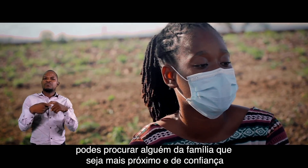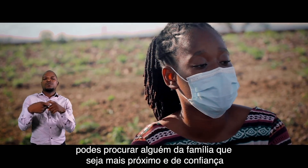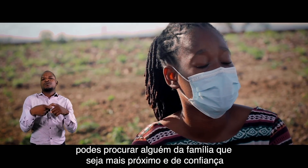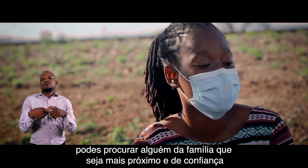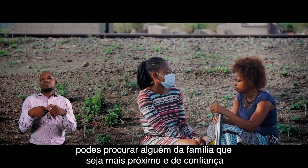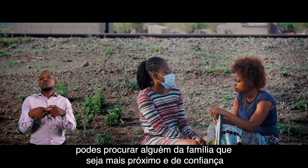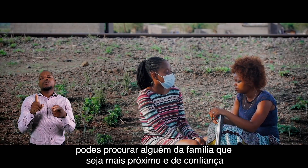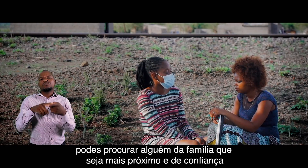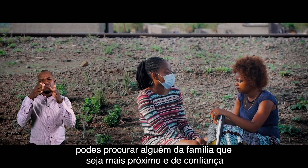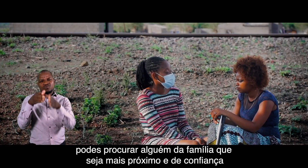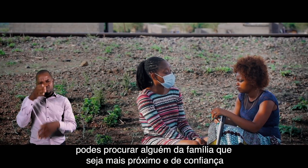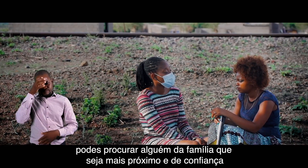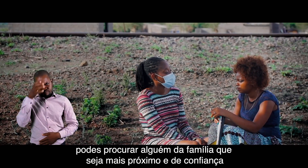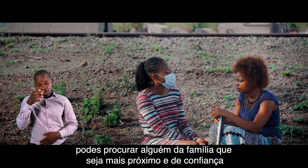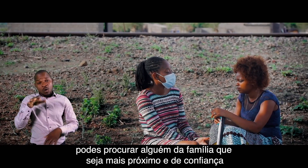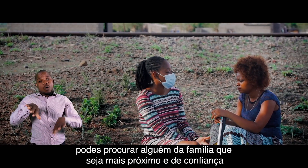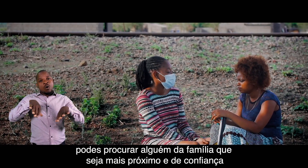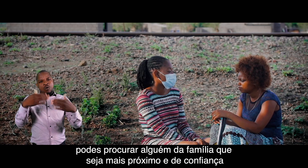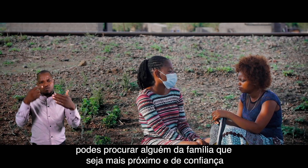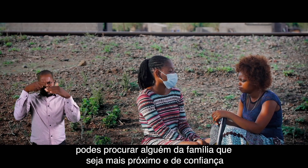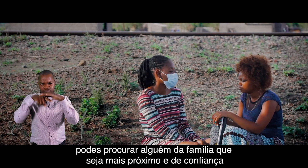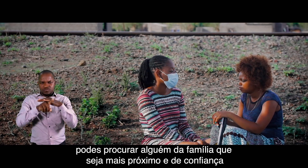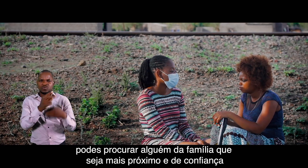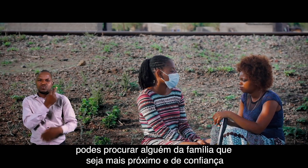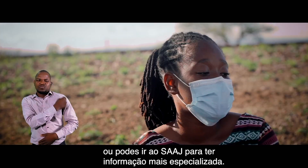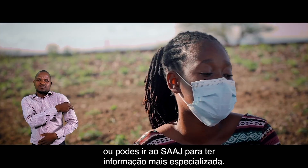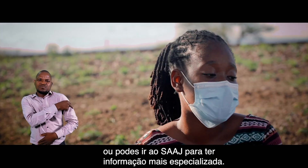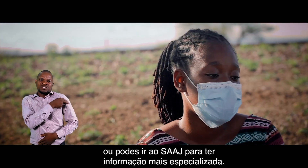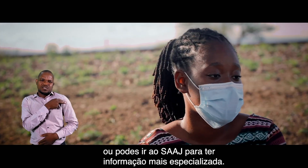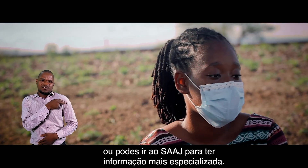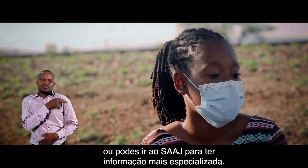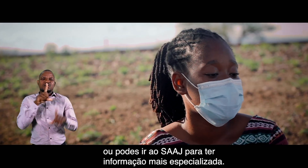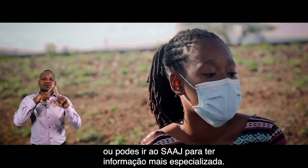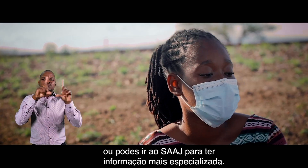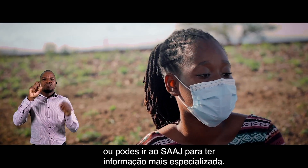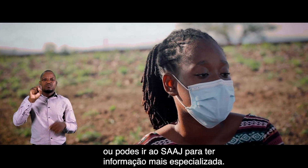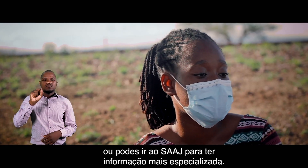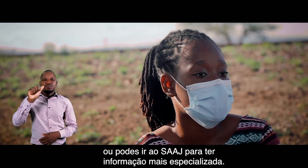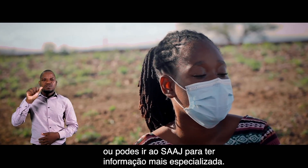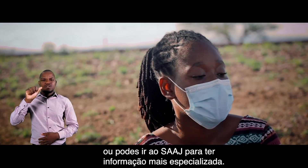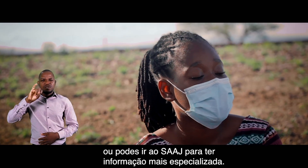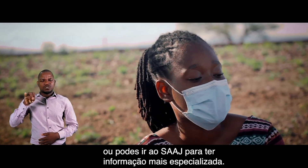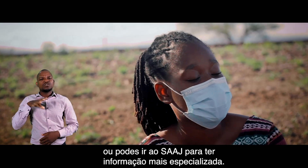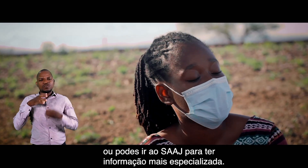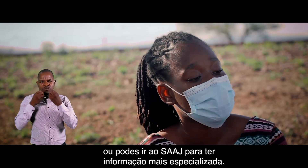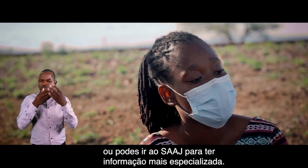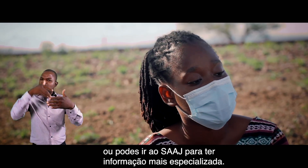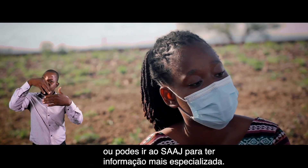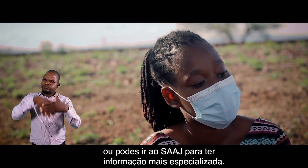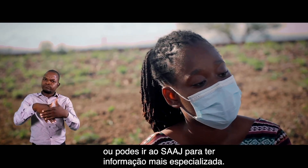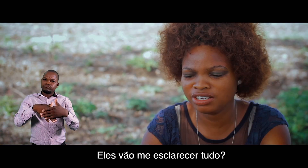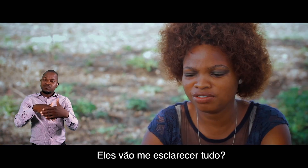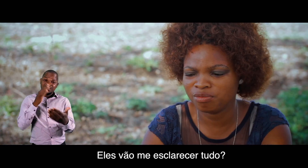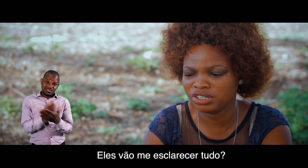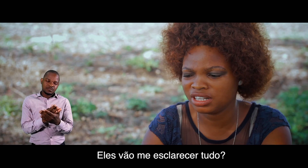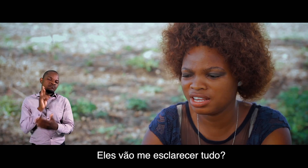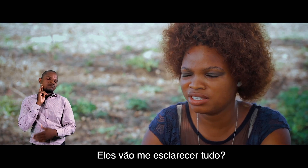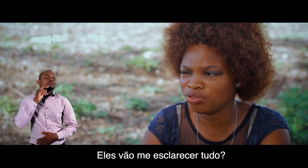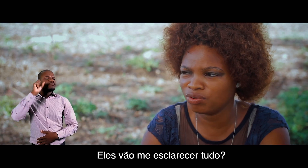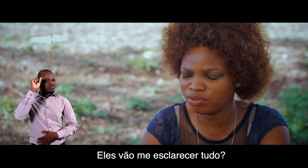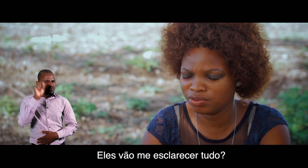procurar alguém da família que seja mais próximo e de confiança. Ou podes ir ao SAGE para ter informação mais especializada. Eles